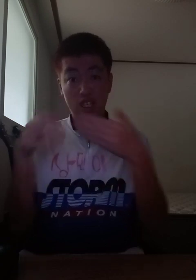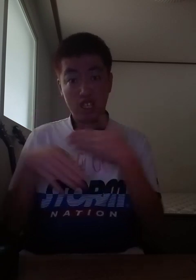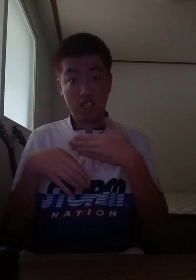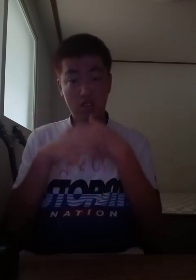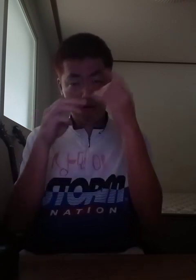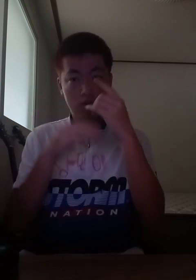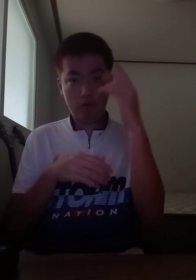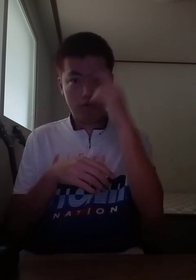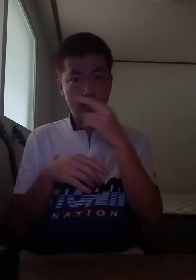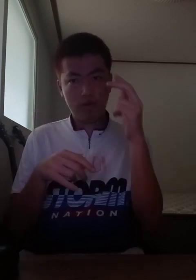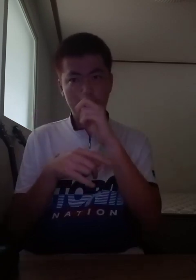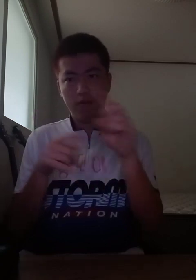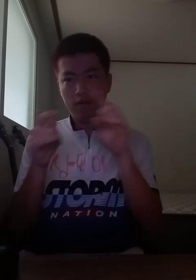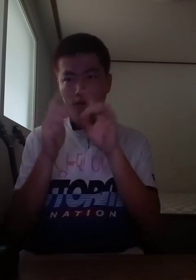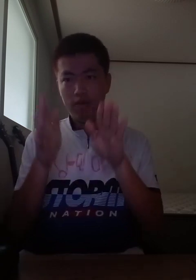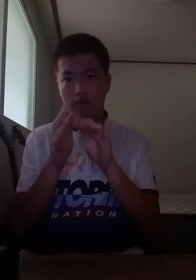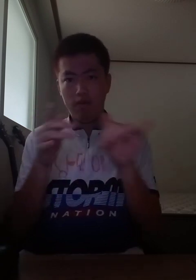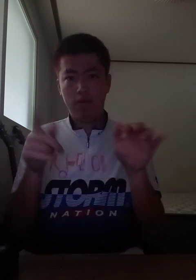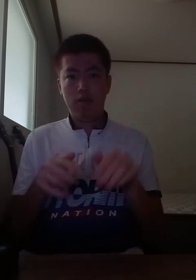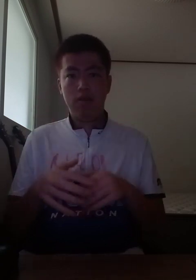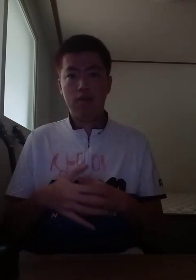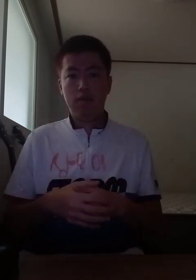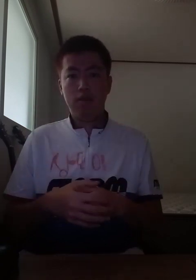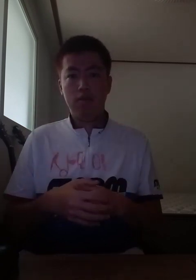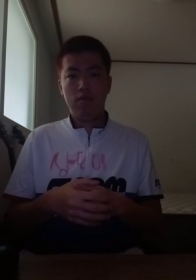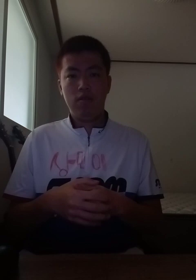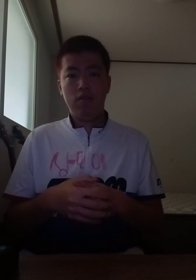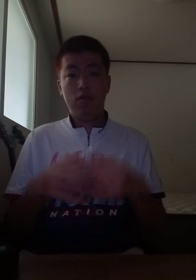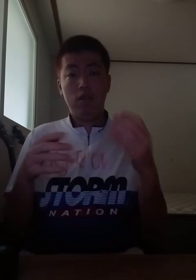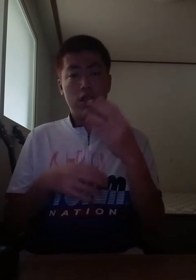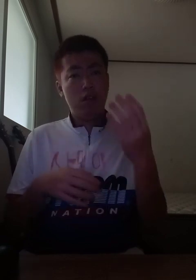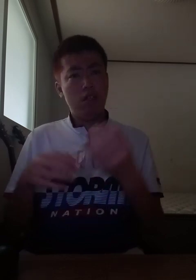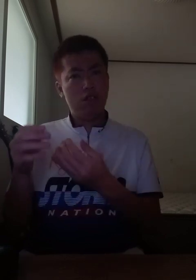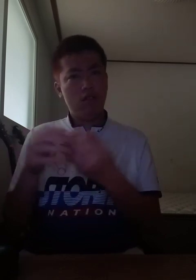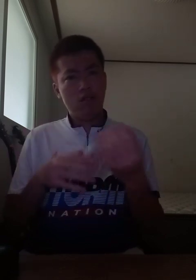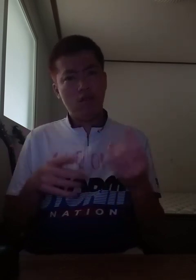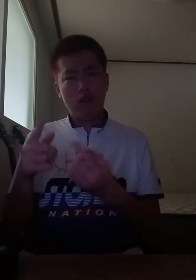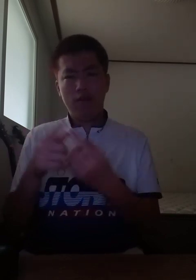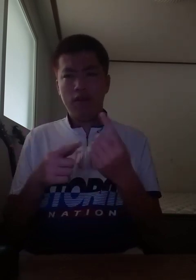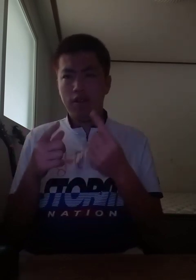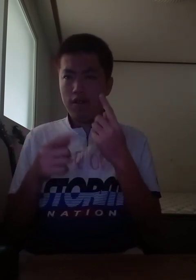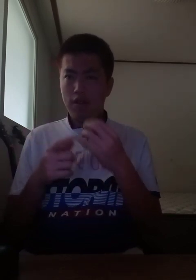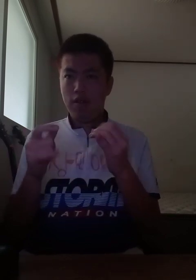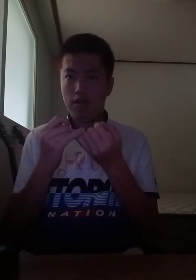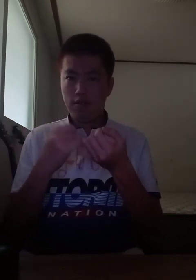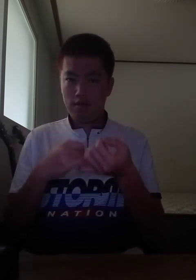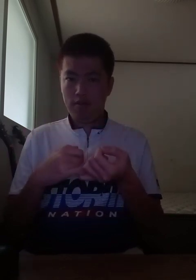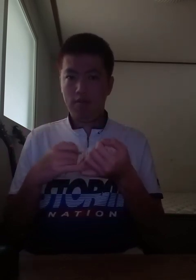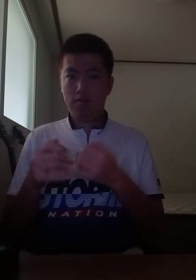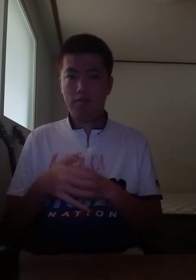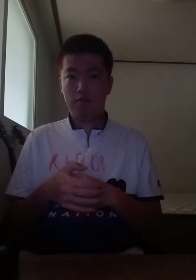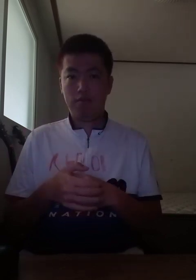방법으로 예산을 마련해 추진하겠다고 말합니다. 올해도 역시 새로운 후보자가 개선을 약속했습니다.